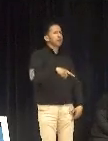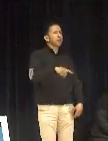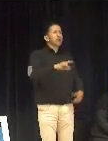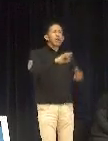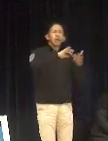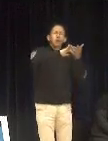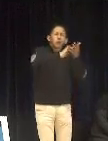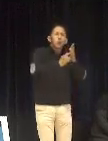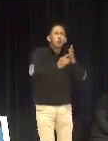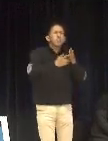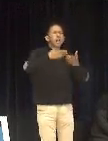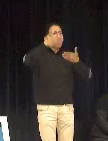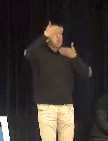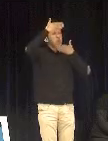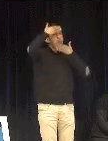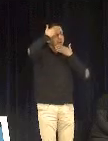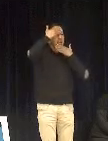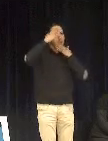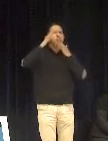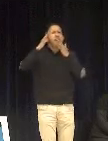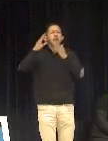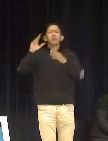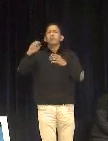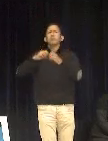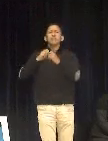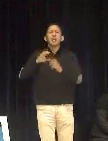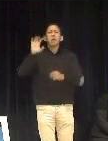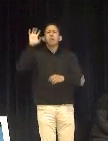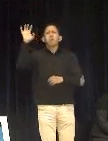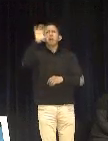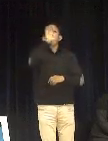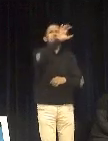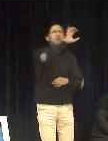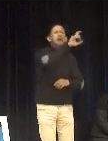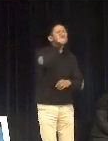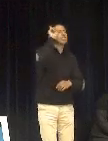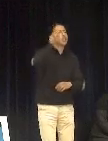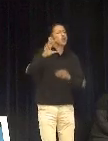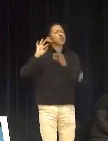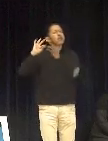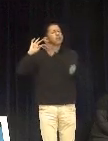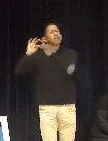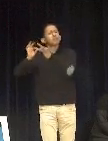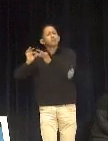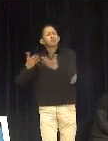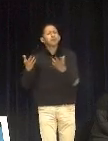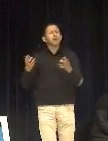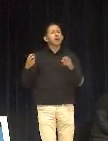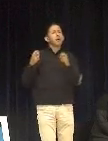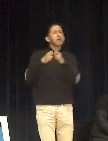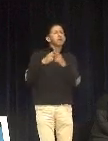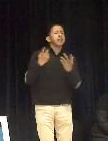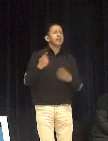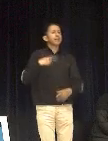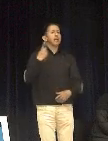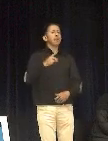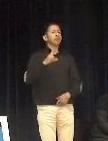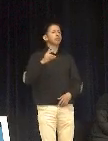العيادات والمصحات والمستشفيات ليشرح حالة المريض وهو السم